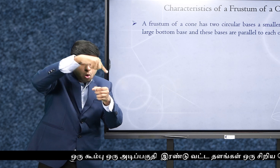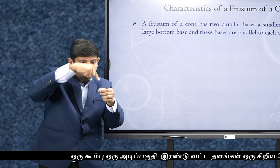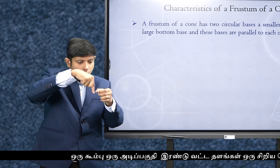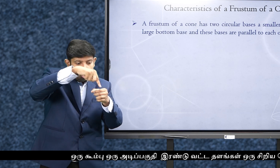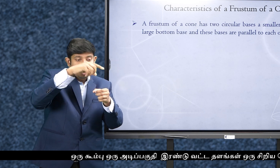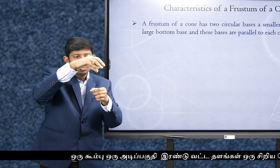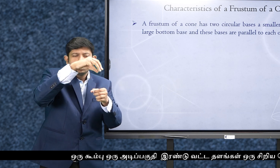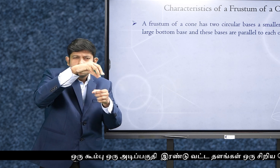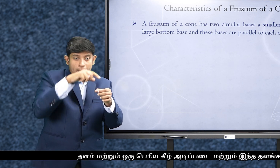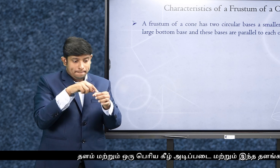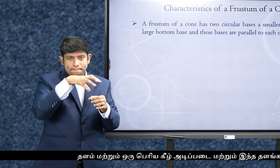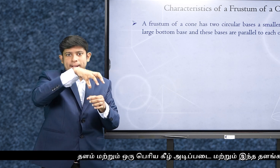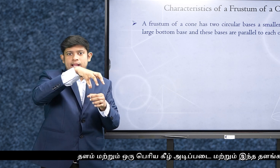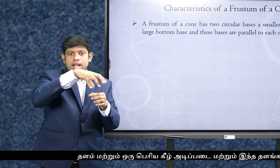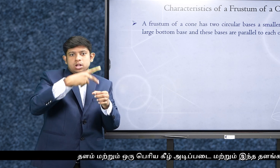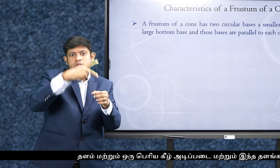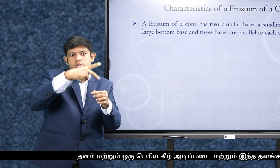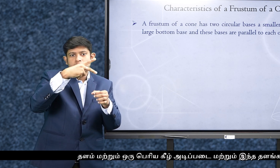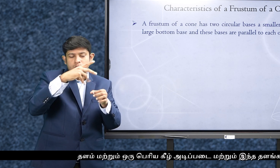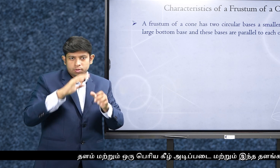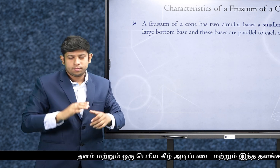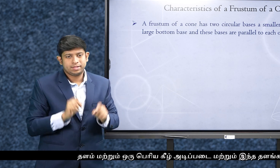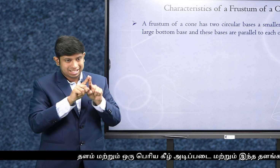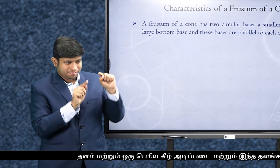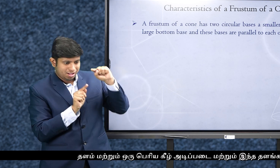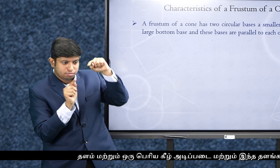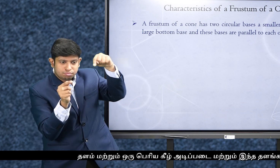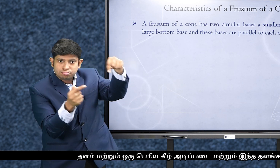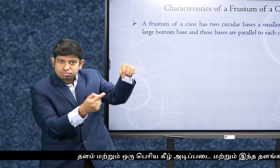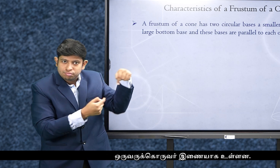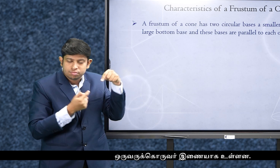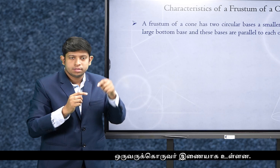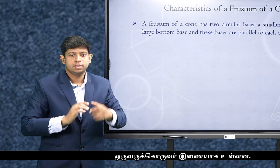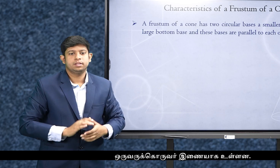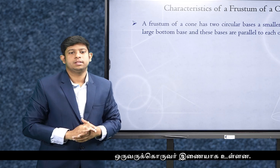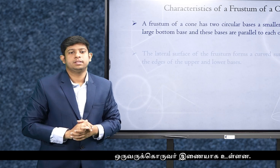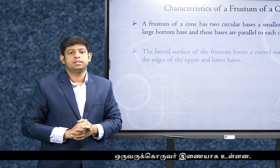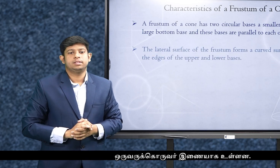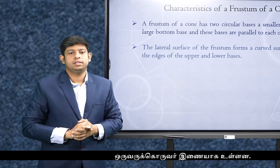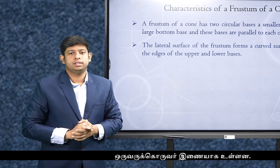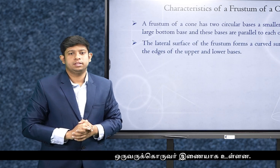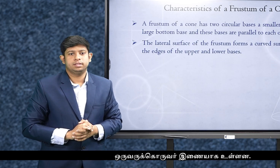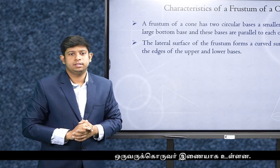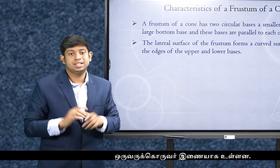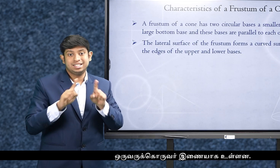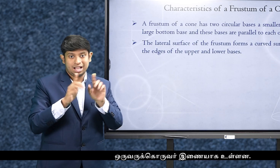ஒரு சிறிய மேல் தளம் மற்றும் ஒரு பெரிய கீழ் அடிப்படை மற்றும் இதன் தளங்கள் ஒன்றுக்கொன்று இணையாக